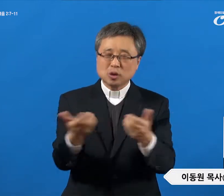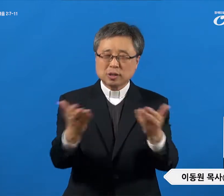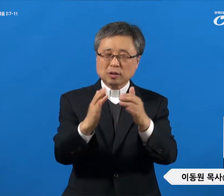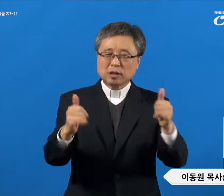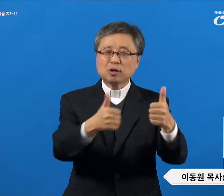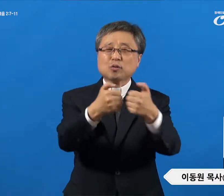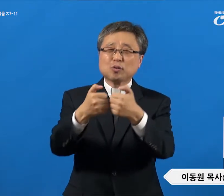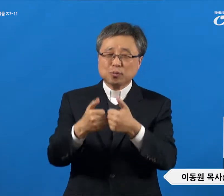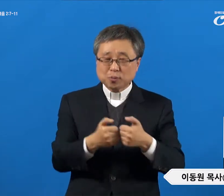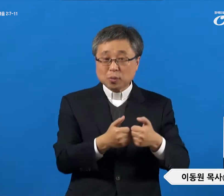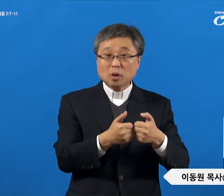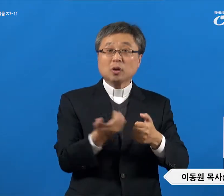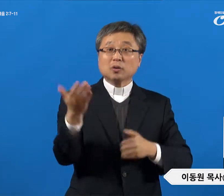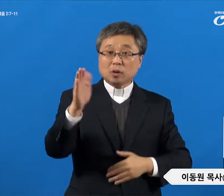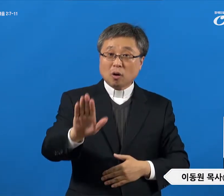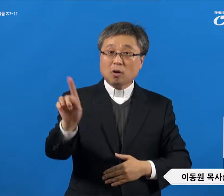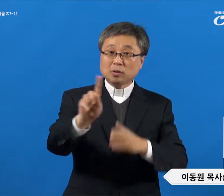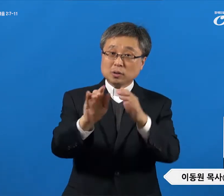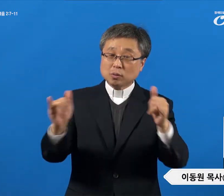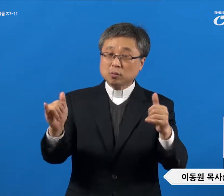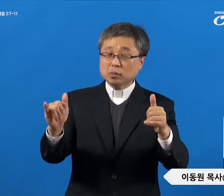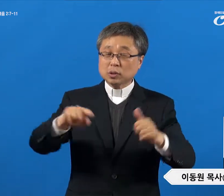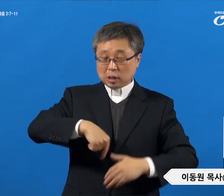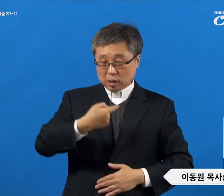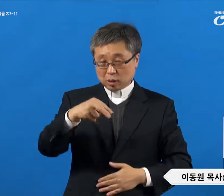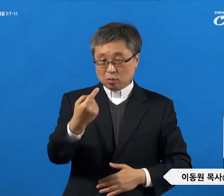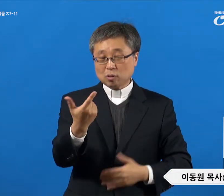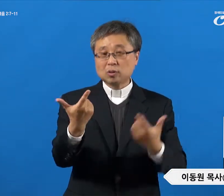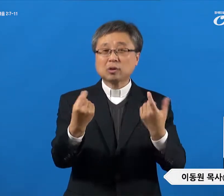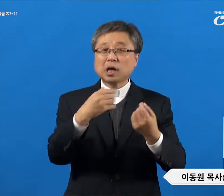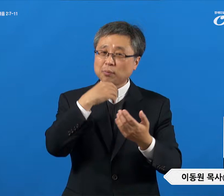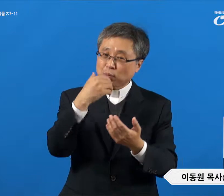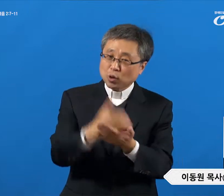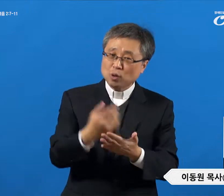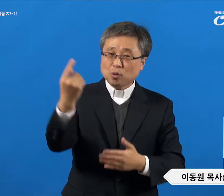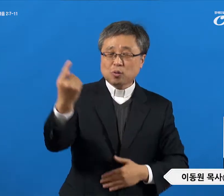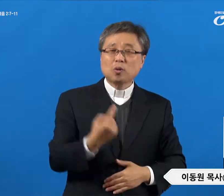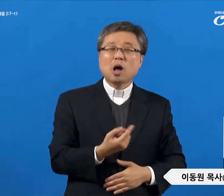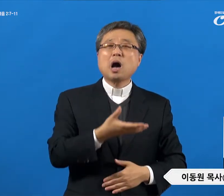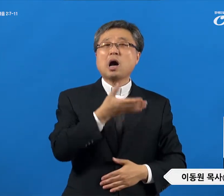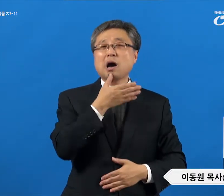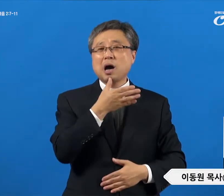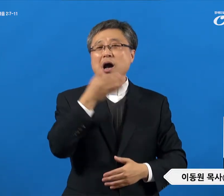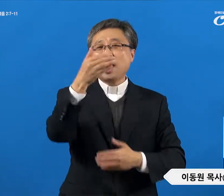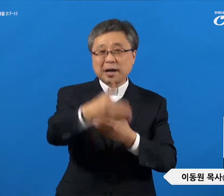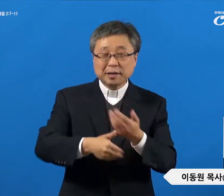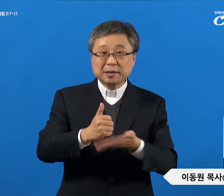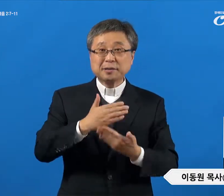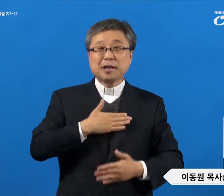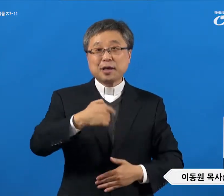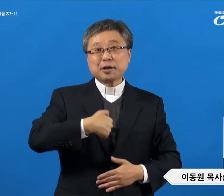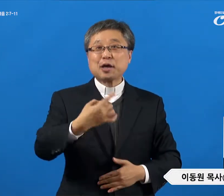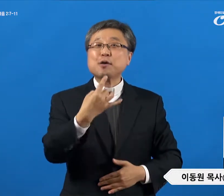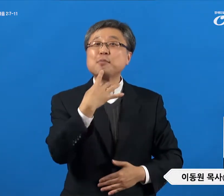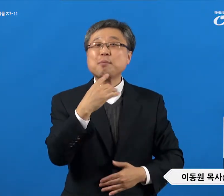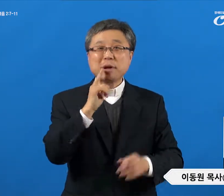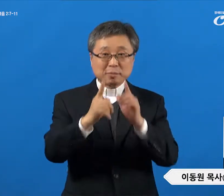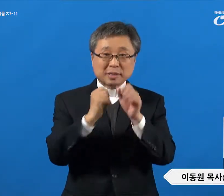스태프 중에 어떤 사람이 자기도 그런 감동이 온다는 거예요. 자꾸만. 그래서 이분이 하나님이 이거 나에게만 말씀하시는 것이 아니라